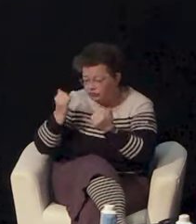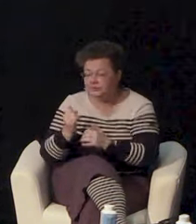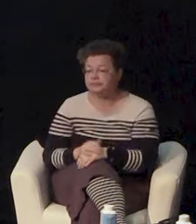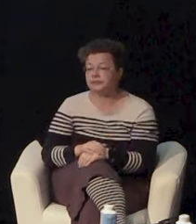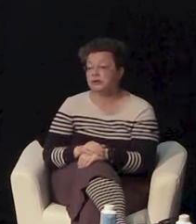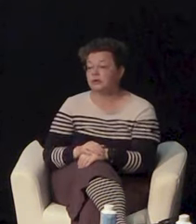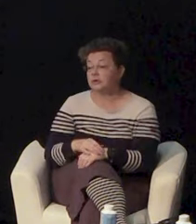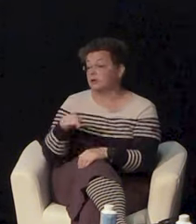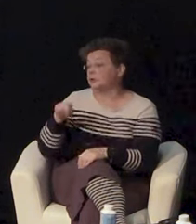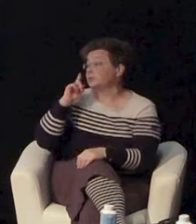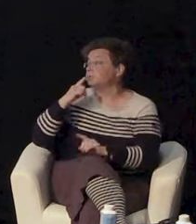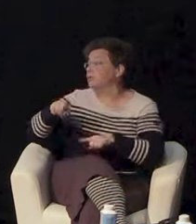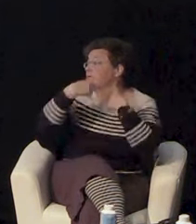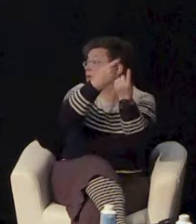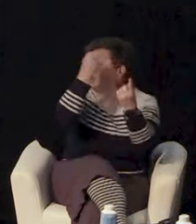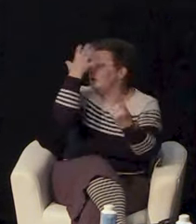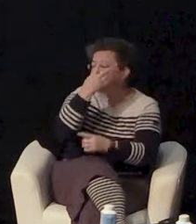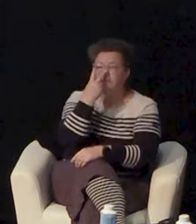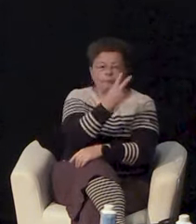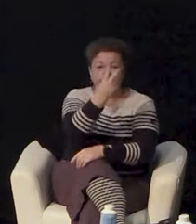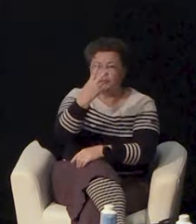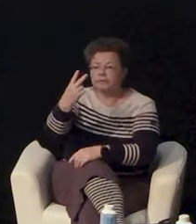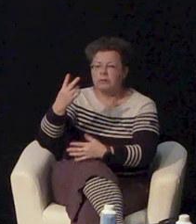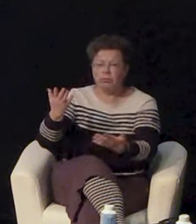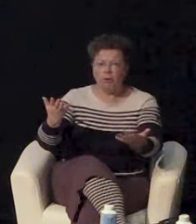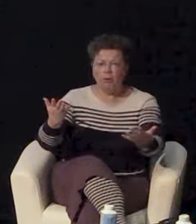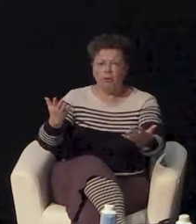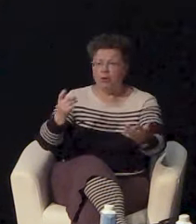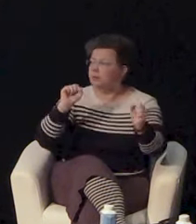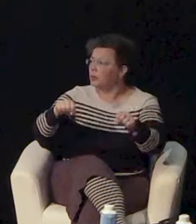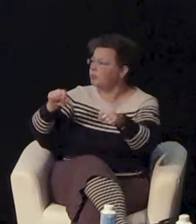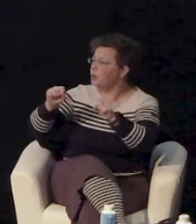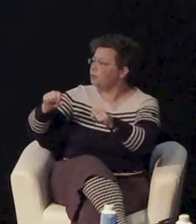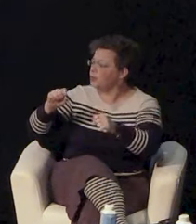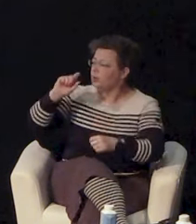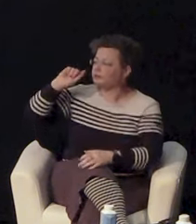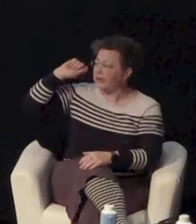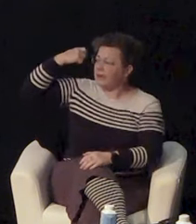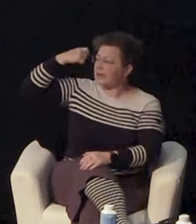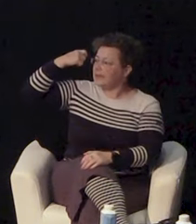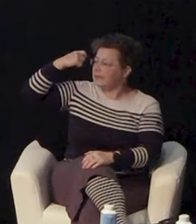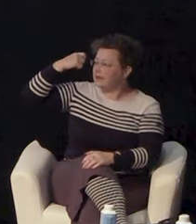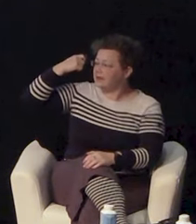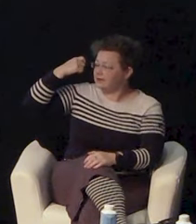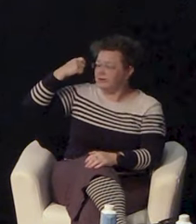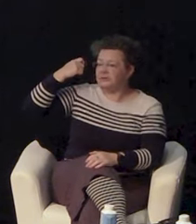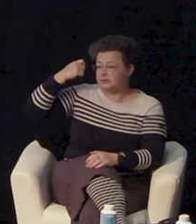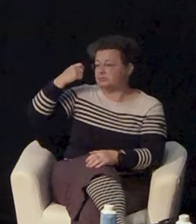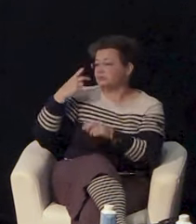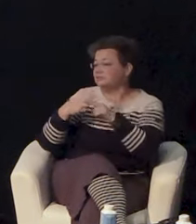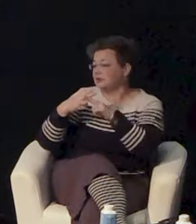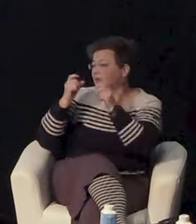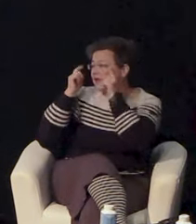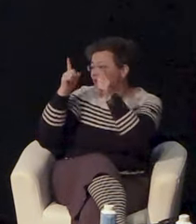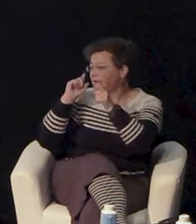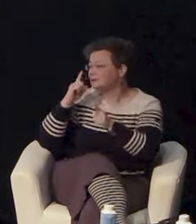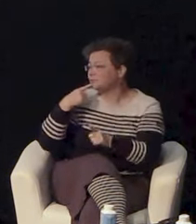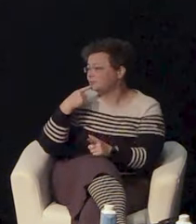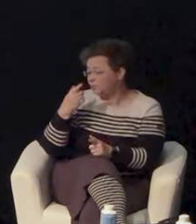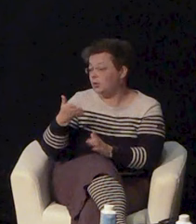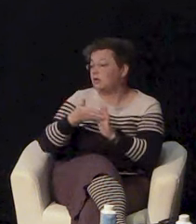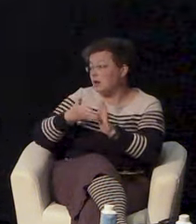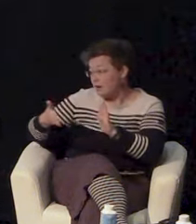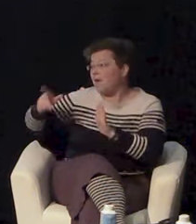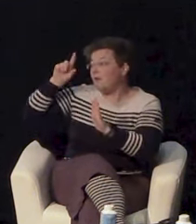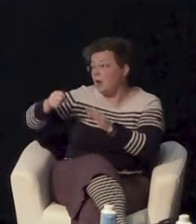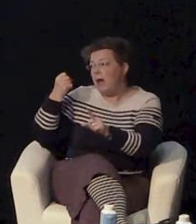Mais la mentalité française a fait qu'il y avait eu un vrai frein. Et là, les Français ont commencé à regarder aux